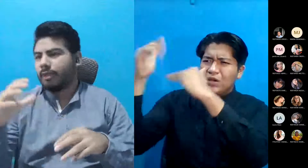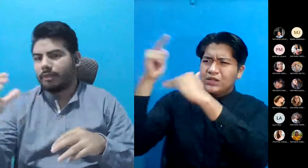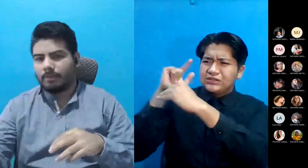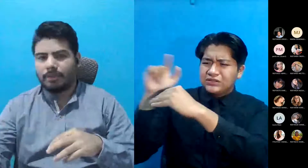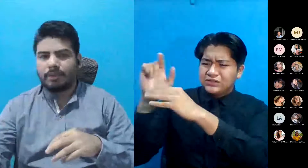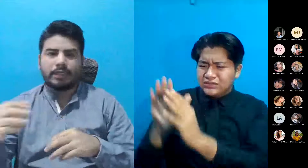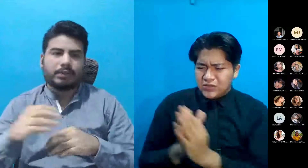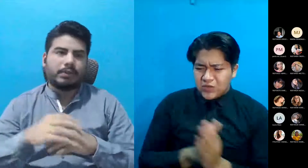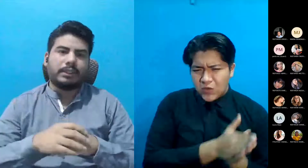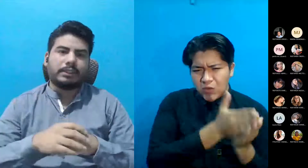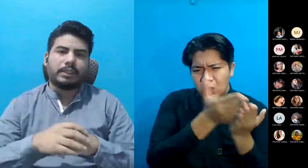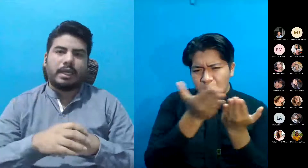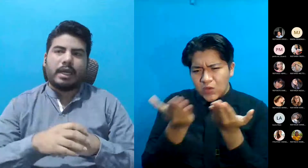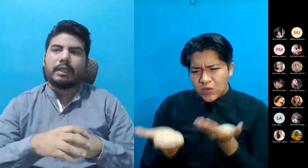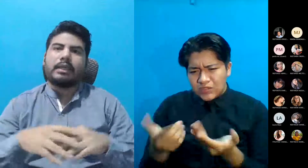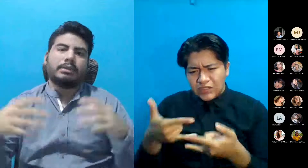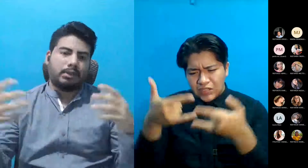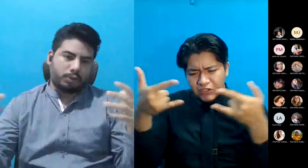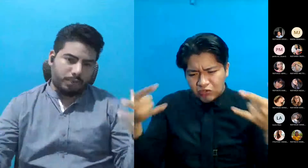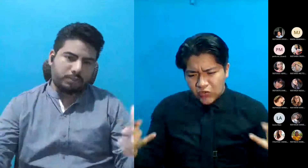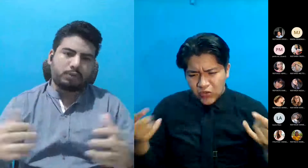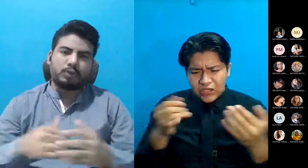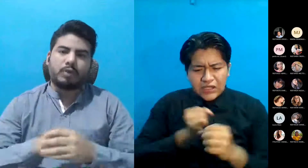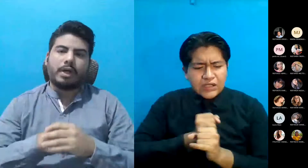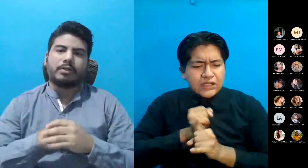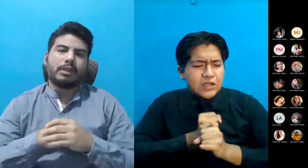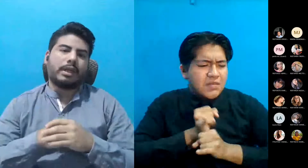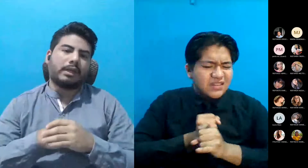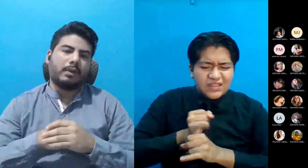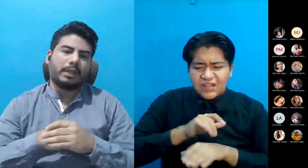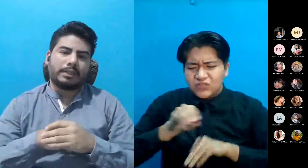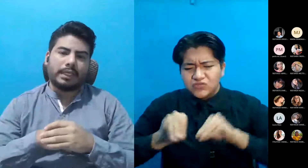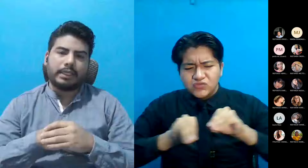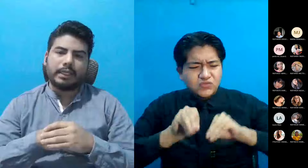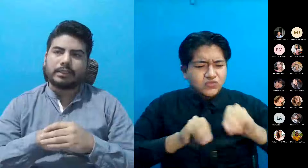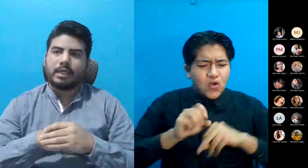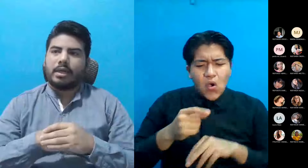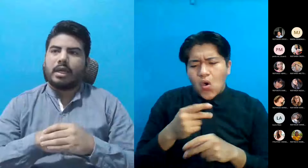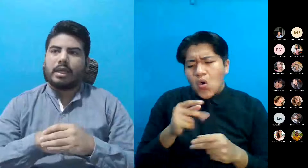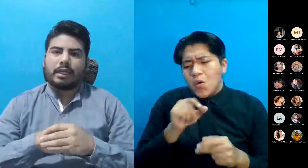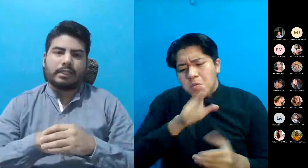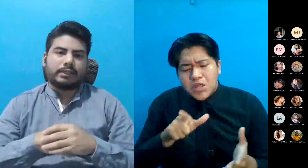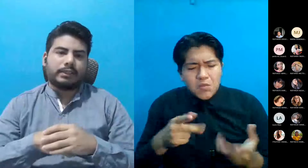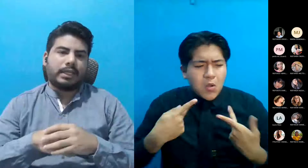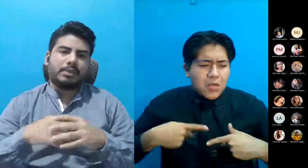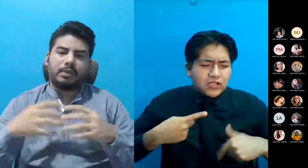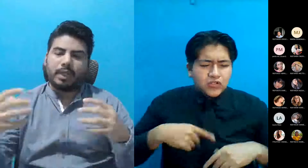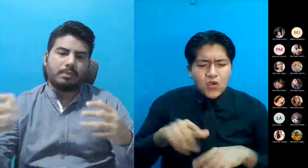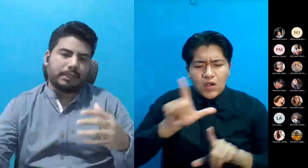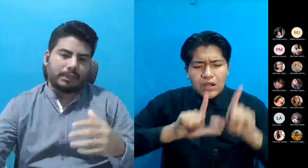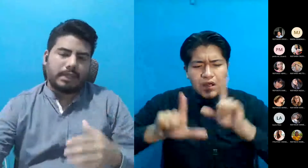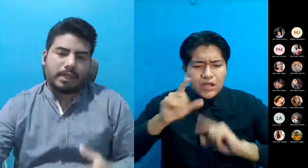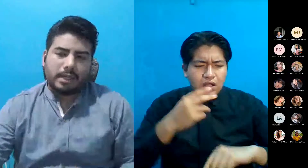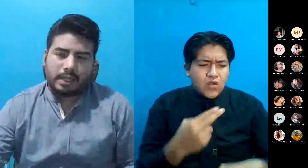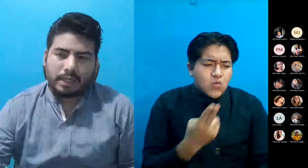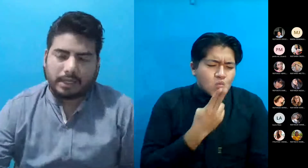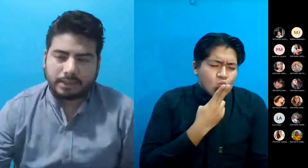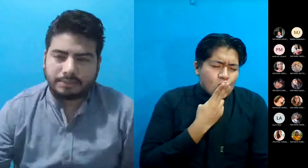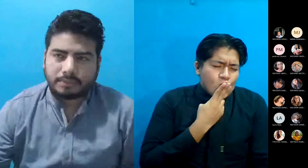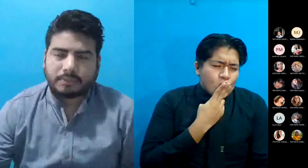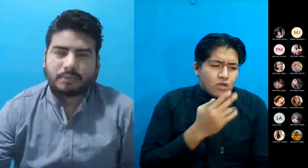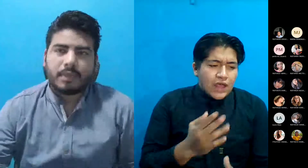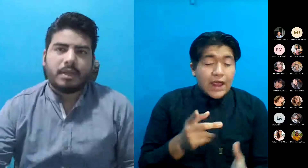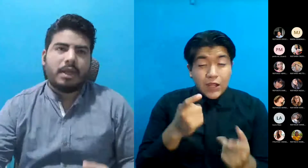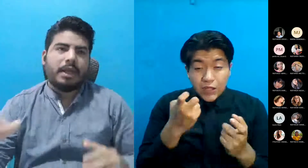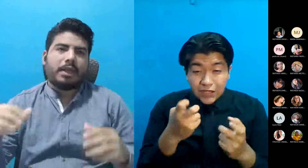históricos, de diferentes investigaciones, a través de los mismos usuarios de la lengua de señas, que se han visto temas